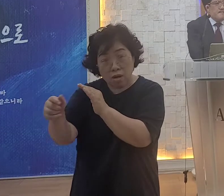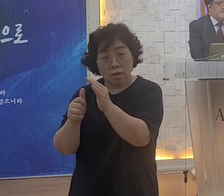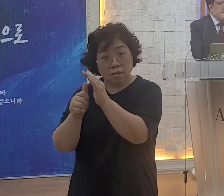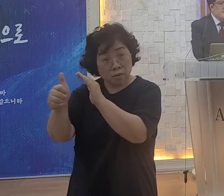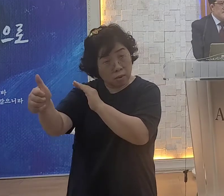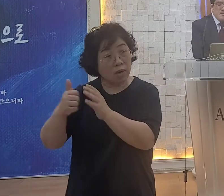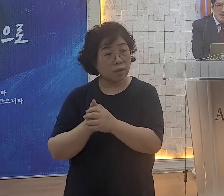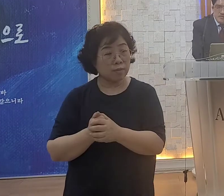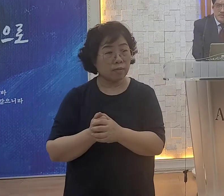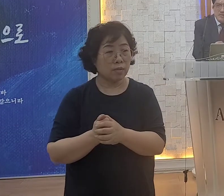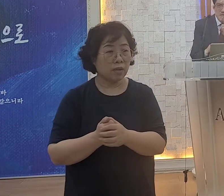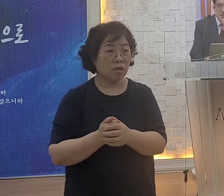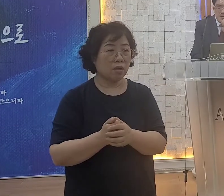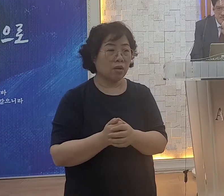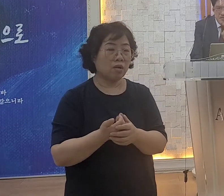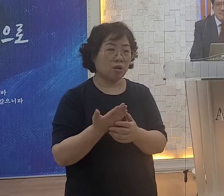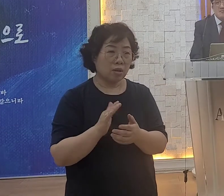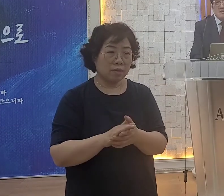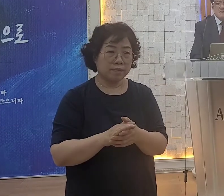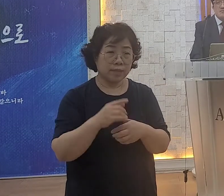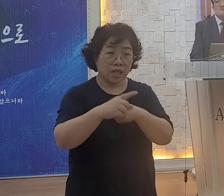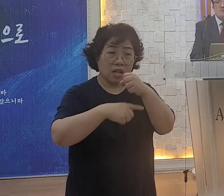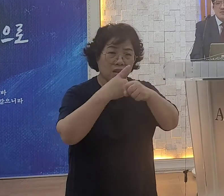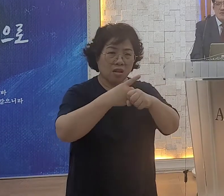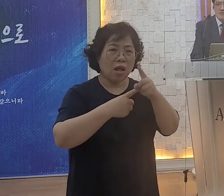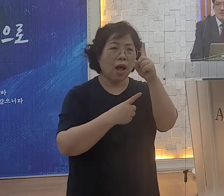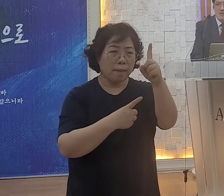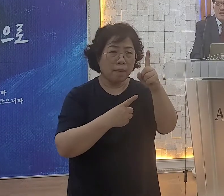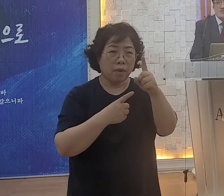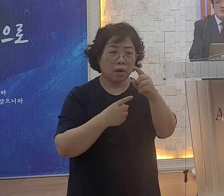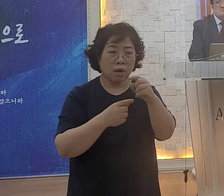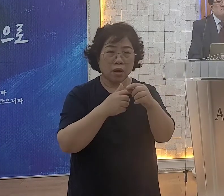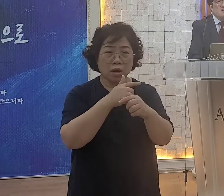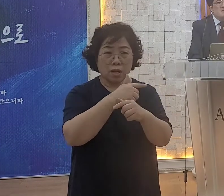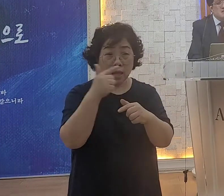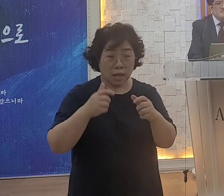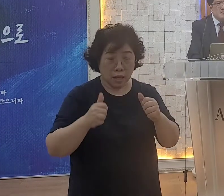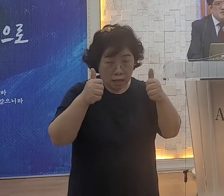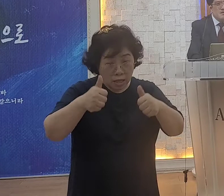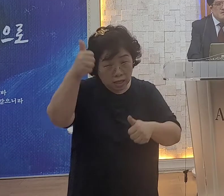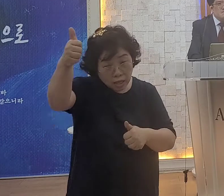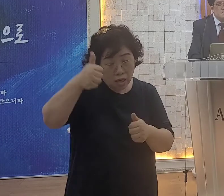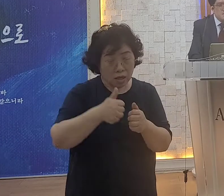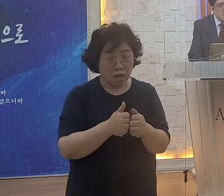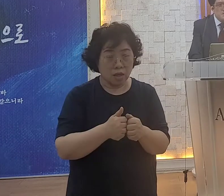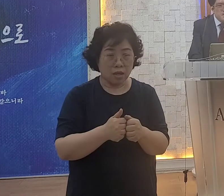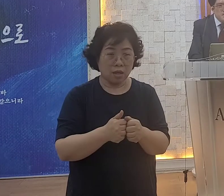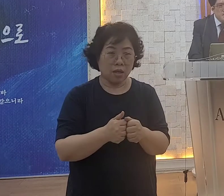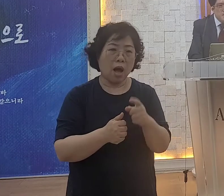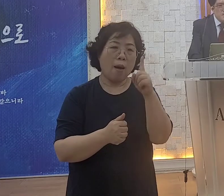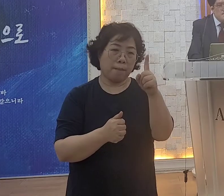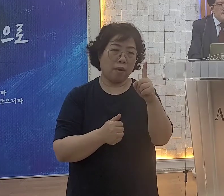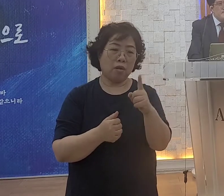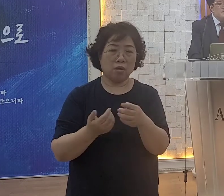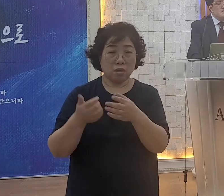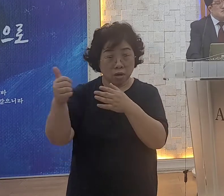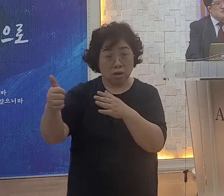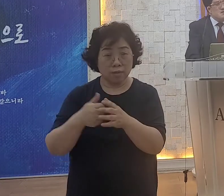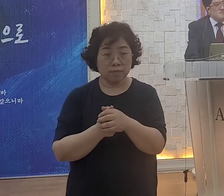때, 여러분, 대제사장이 1년에 한 번밖에 못 들어가요. 지성소 안에. 성소는 매일 들어갑니다. 거기서도 제사를